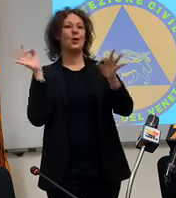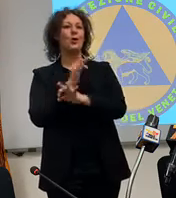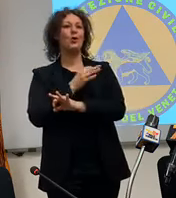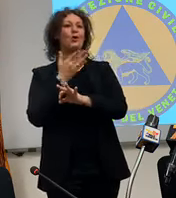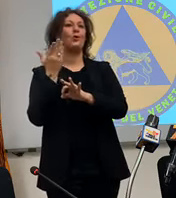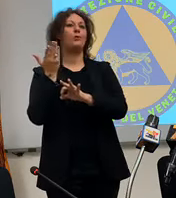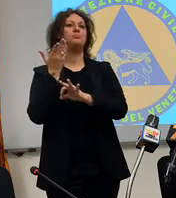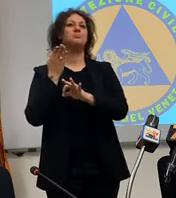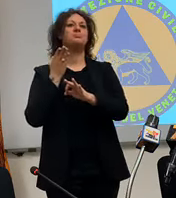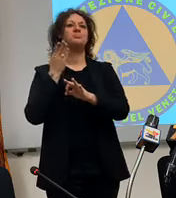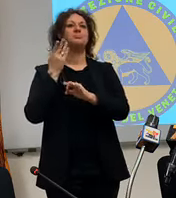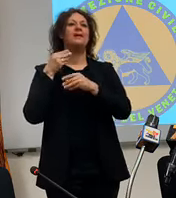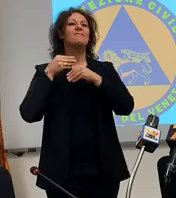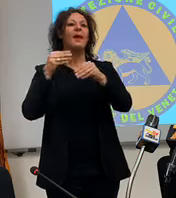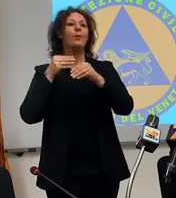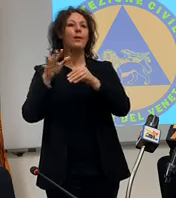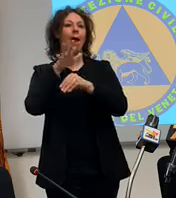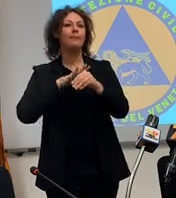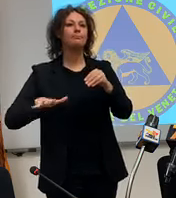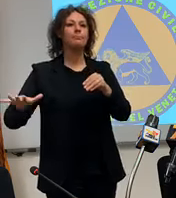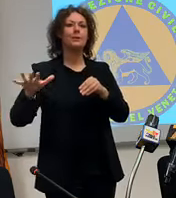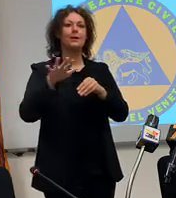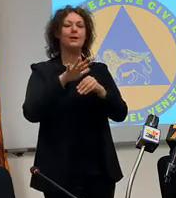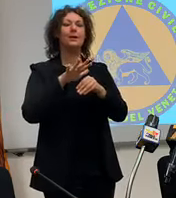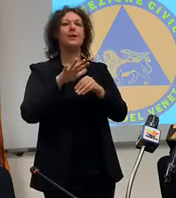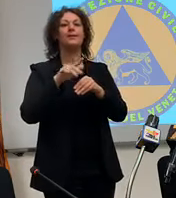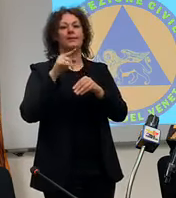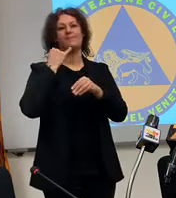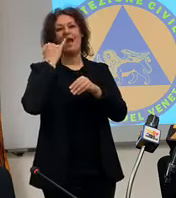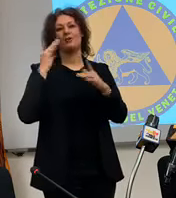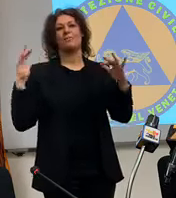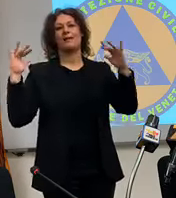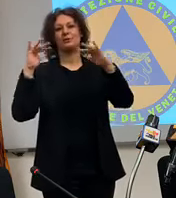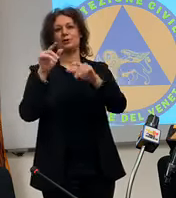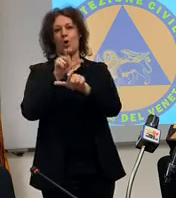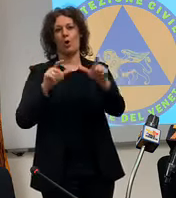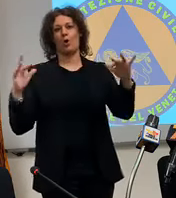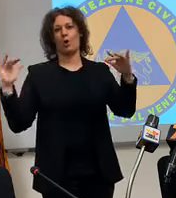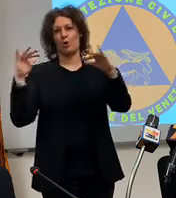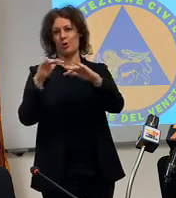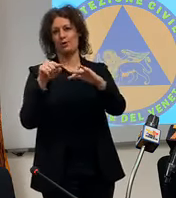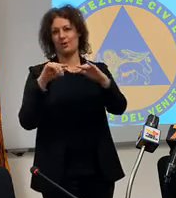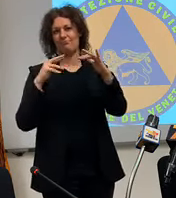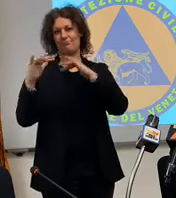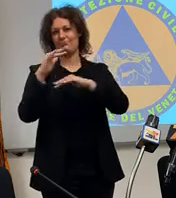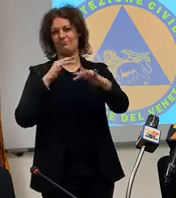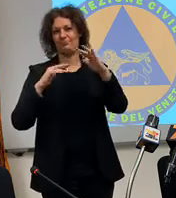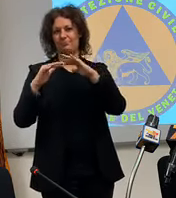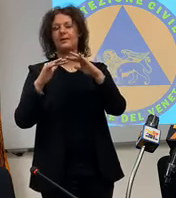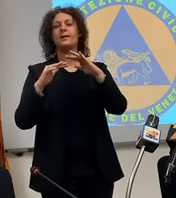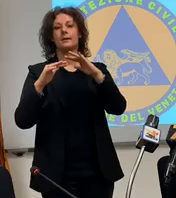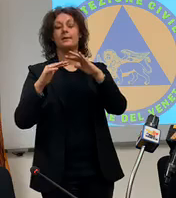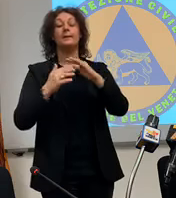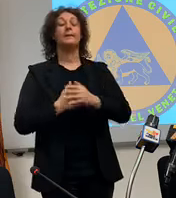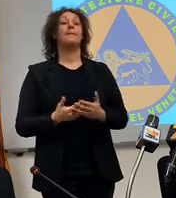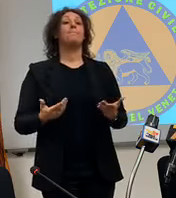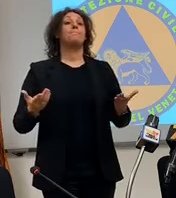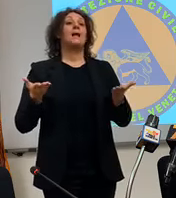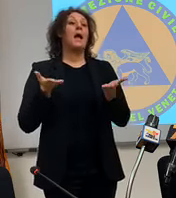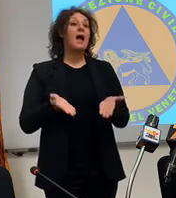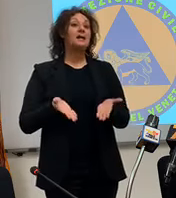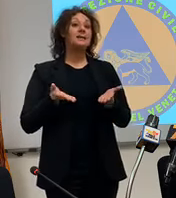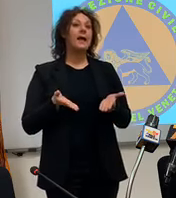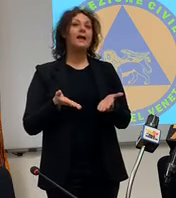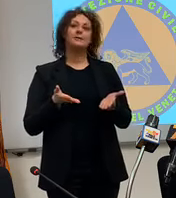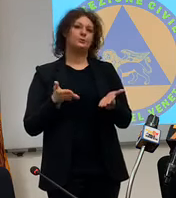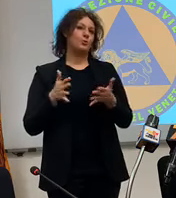diciamo ambienti dove insomma c'erano non dico assembramenti ma movimenti di vita Insomma in comune adesso è più o